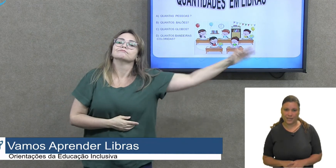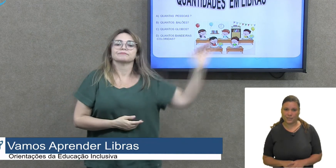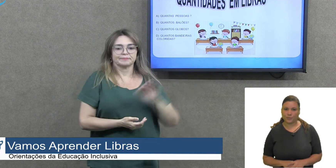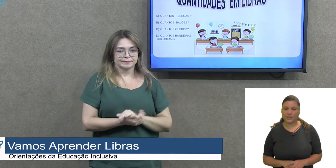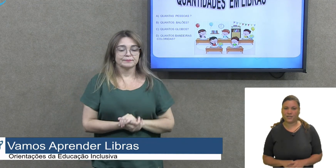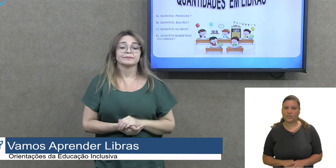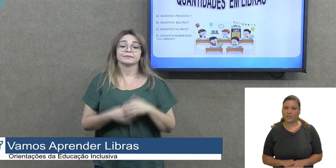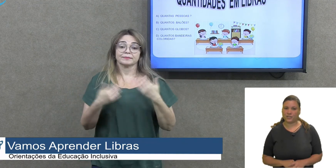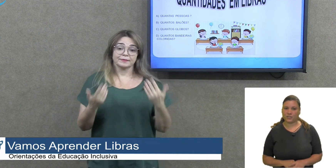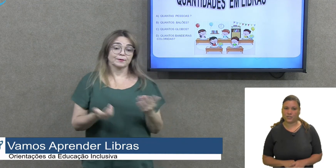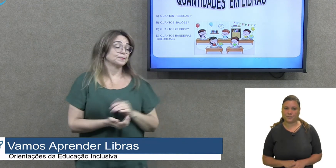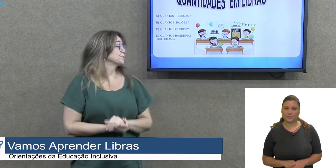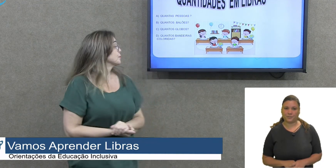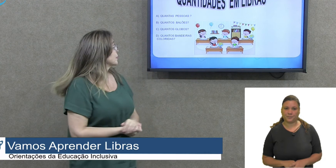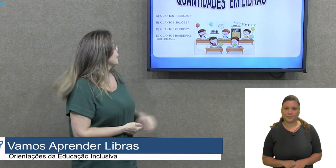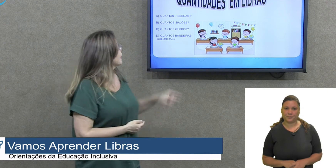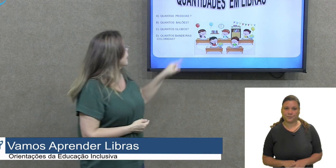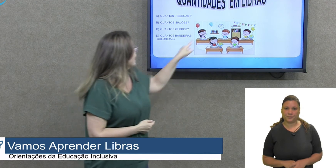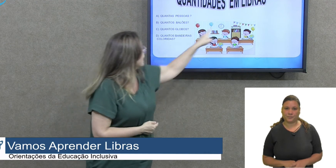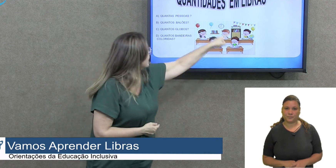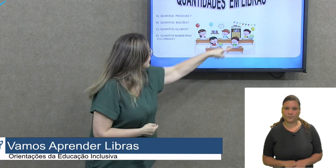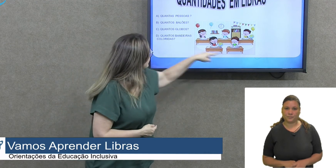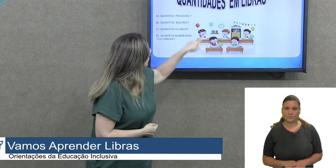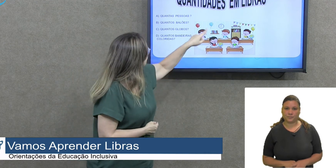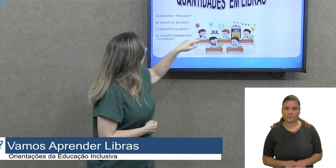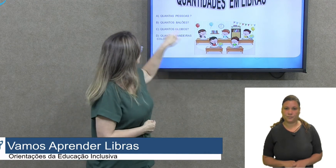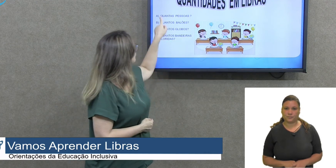9, 10 e por aí em diante.